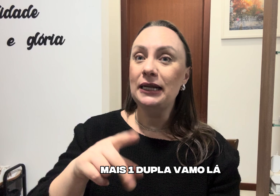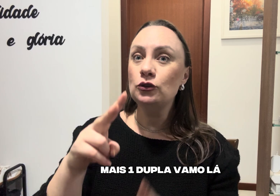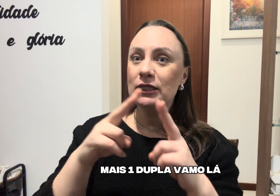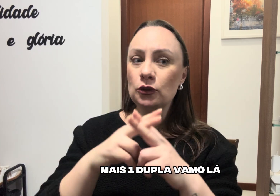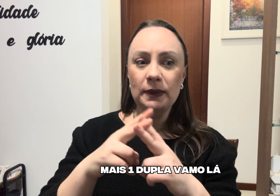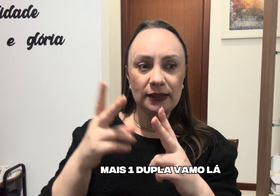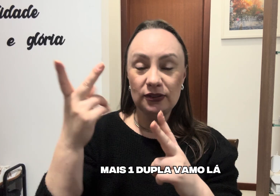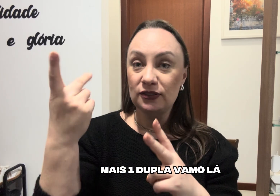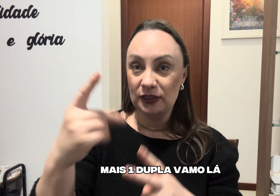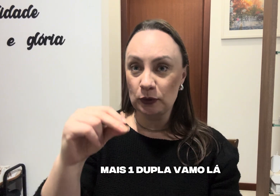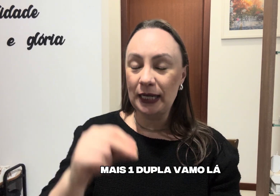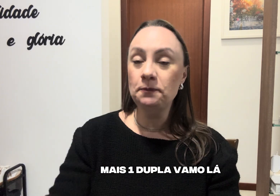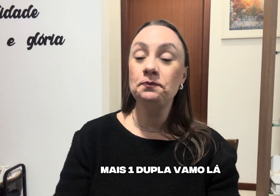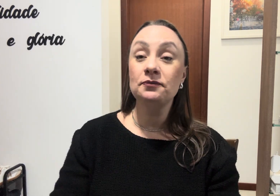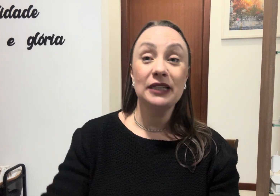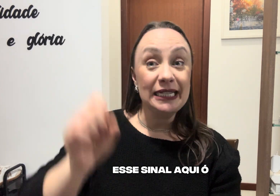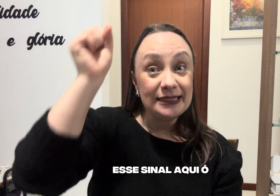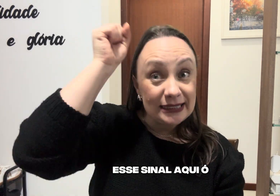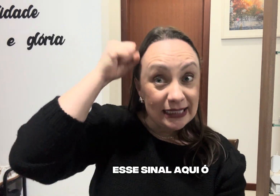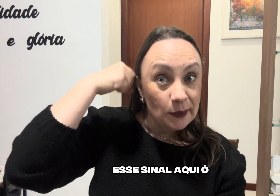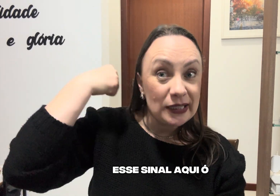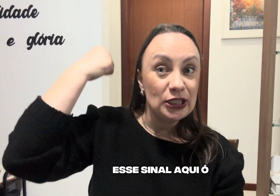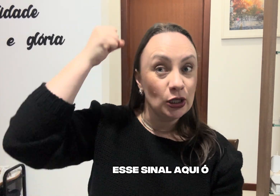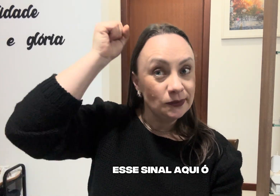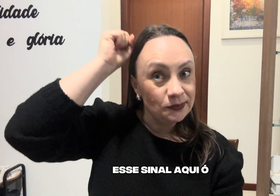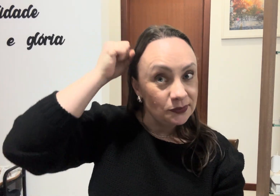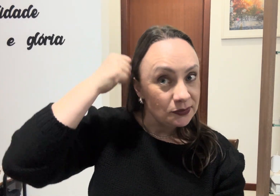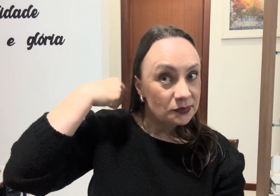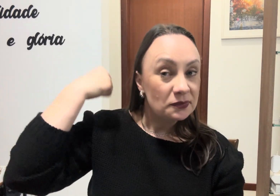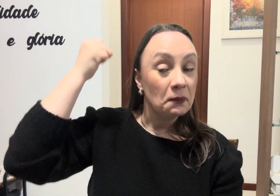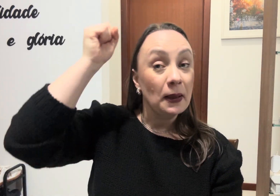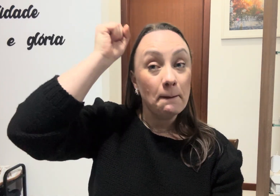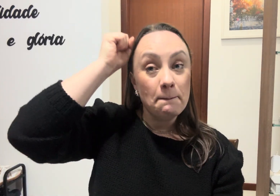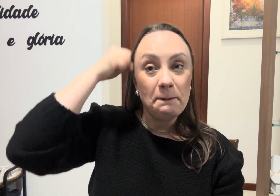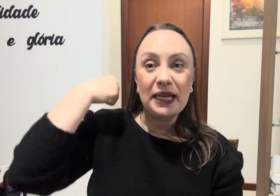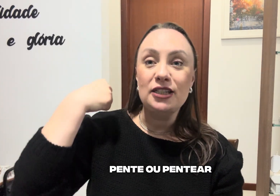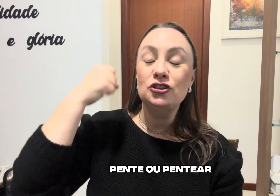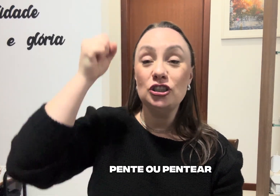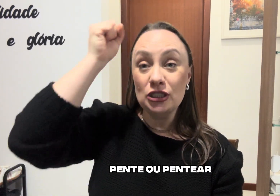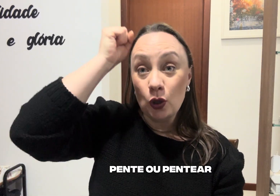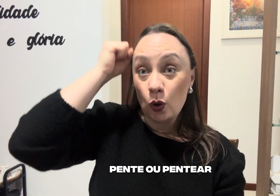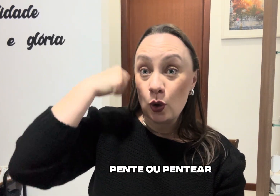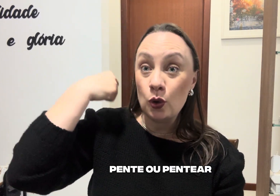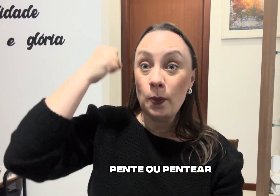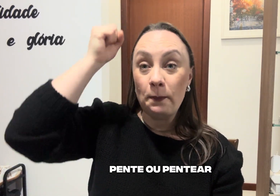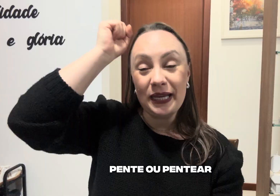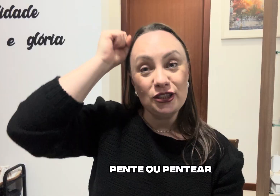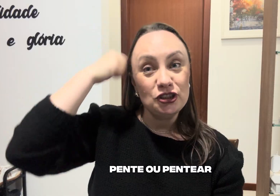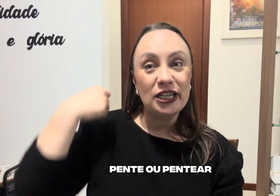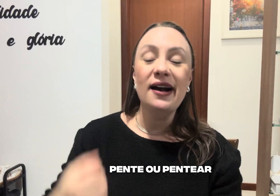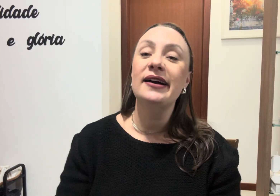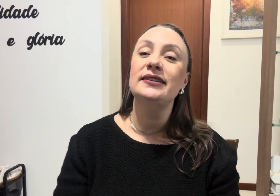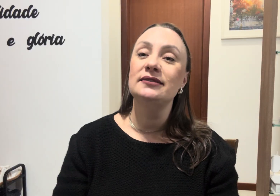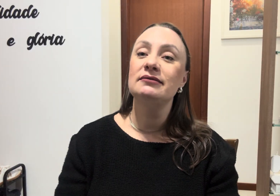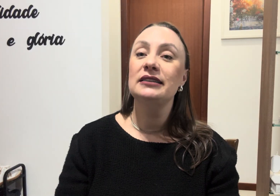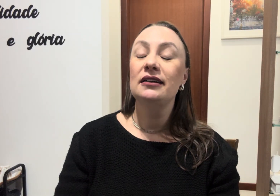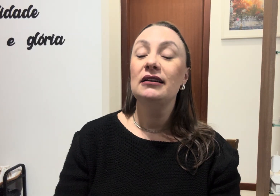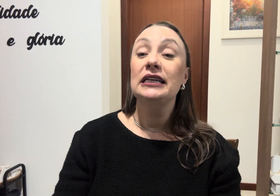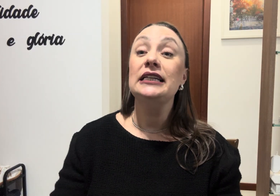uma dupla? Vamos lá? Esse sinal aqui, ó. Pente ou pentear.